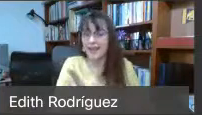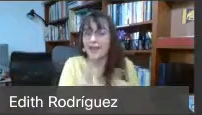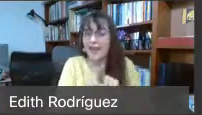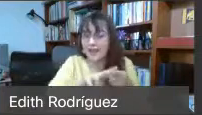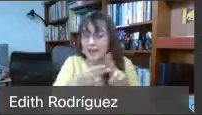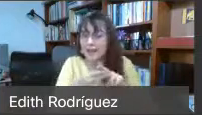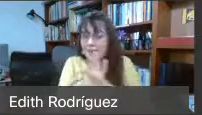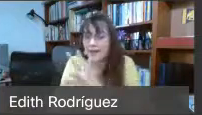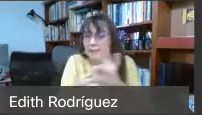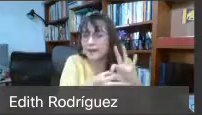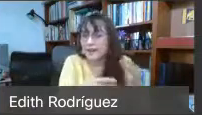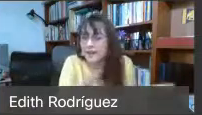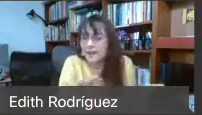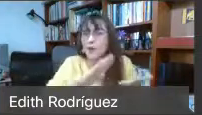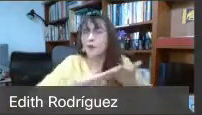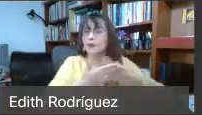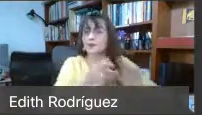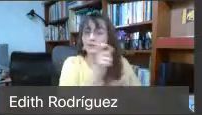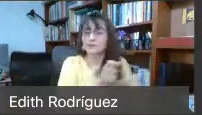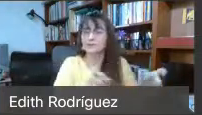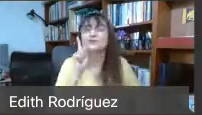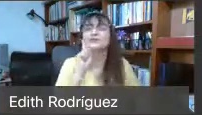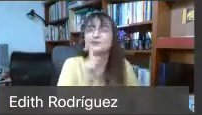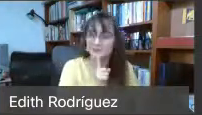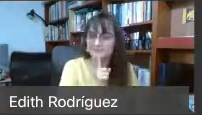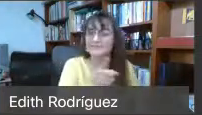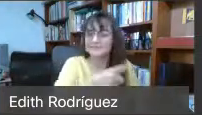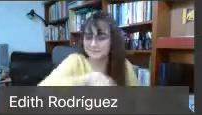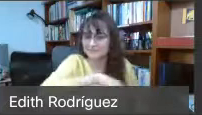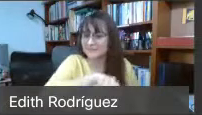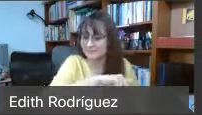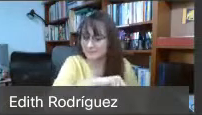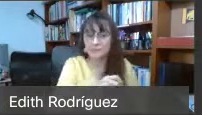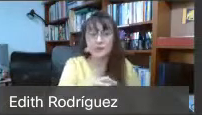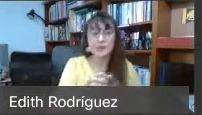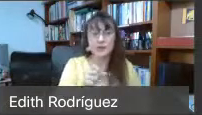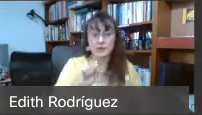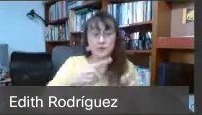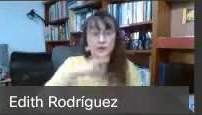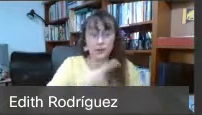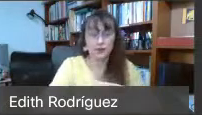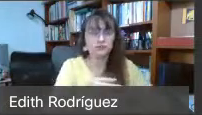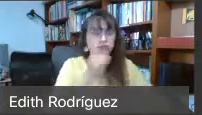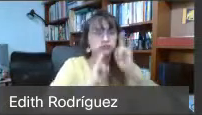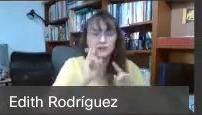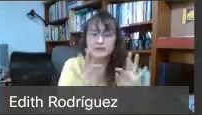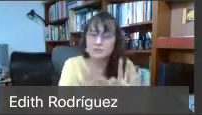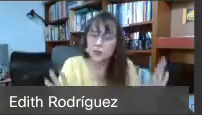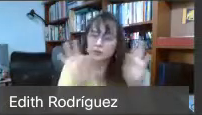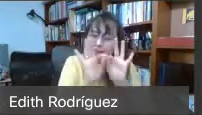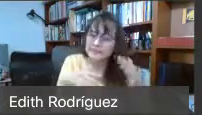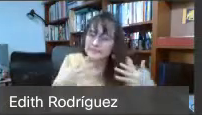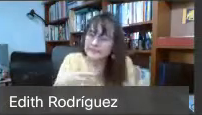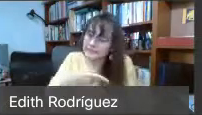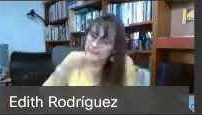que es nuestra lengua. Y es la lengua que tiene que estar fortalecida. Es la lengua de señas colombiana en el caso del de